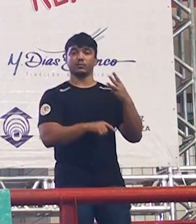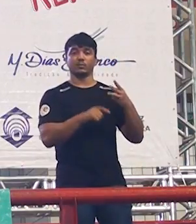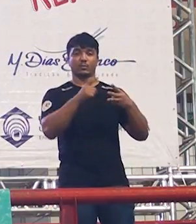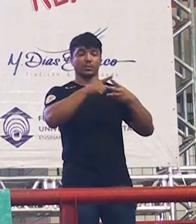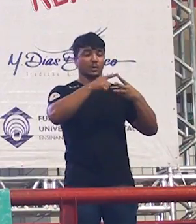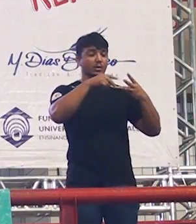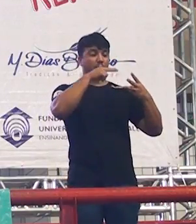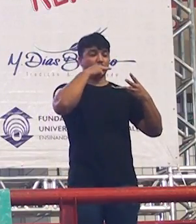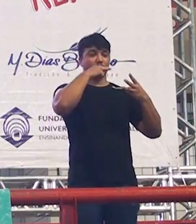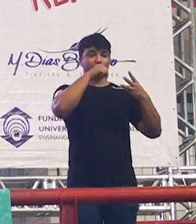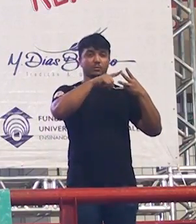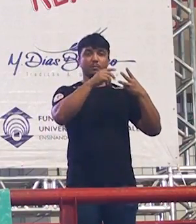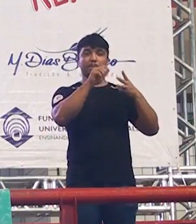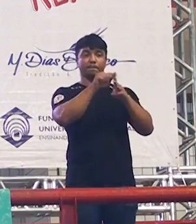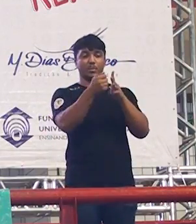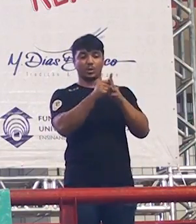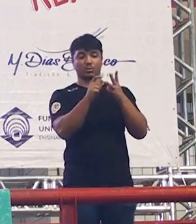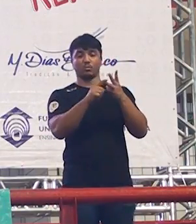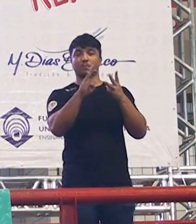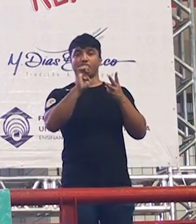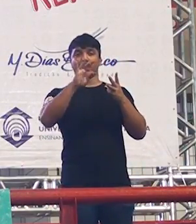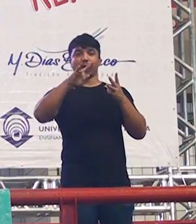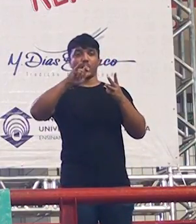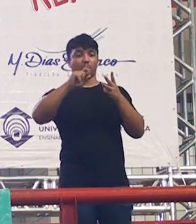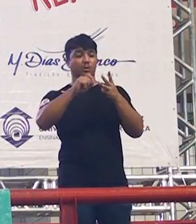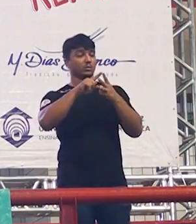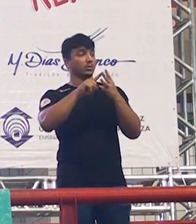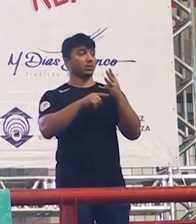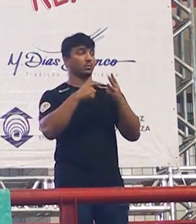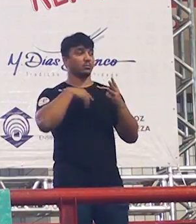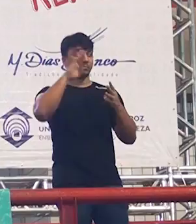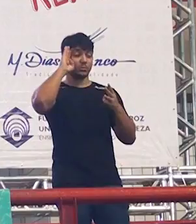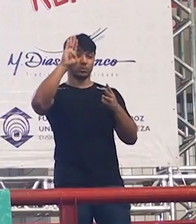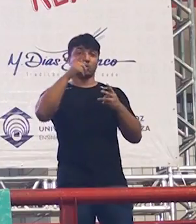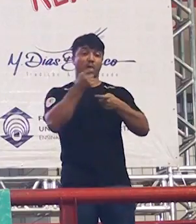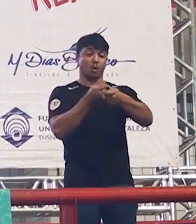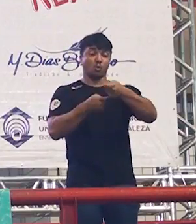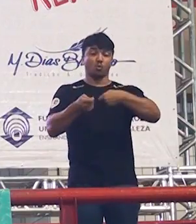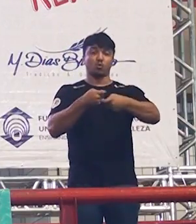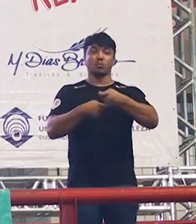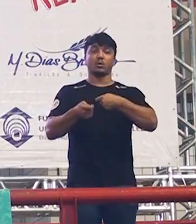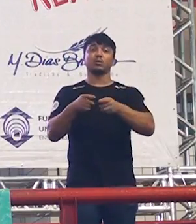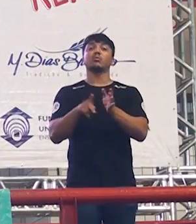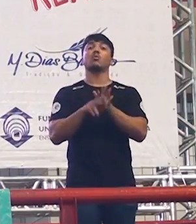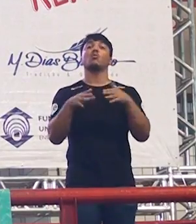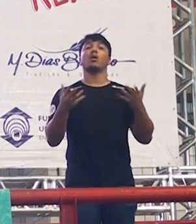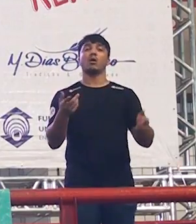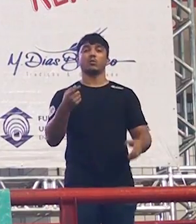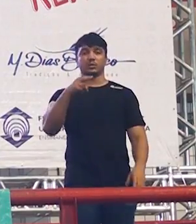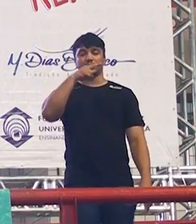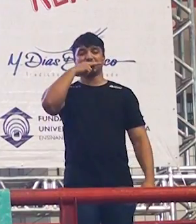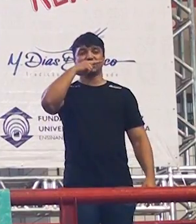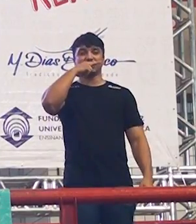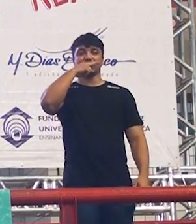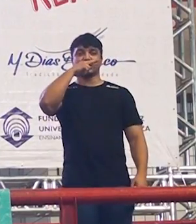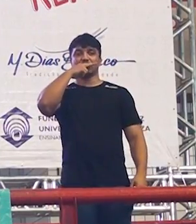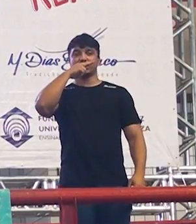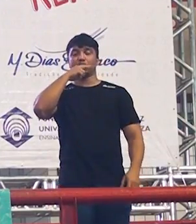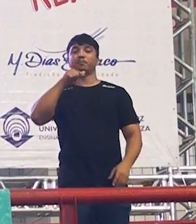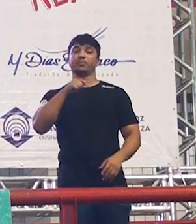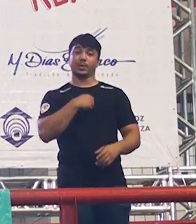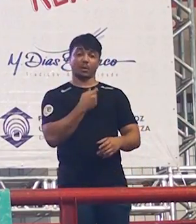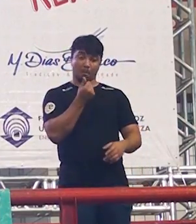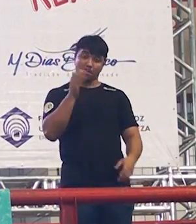cana-de-açúcar, milho e beterraba, aquele que traz maior vantagem econômica é a cana-de-açúcar. Ela é